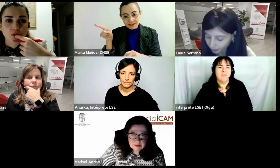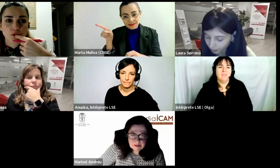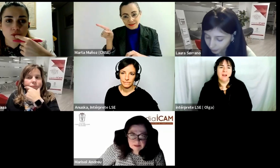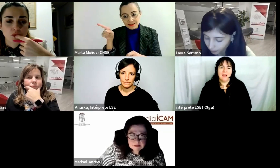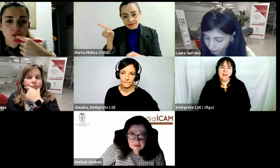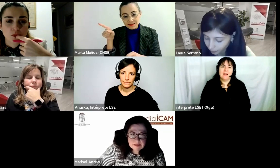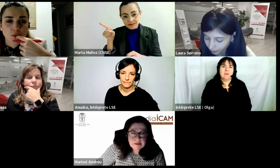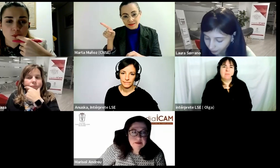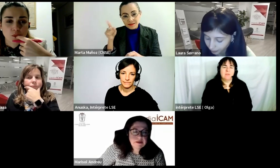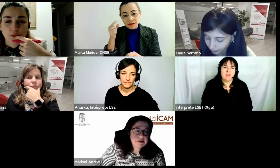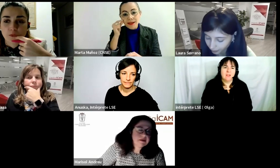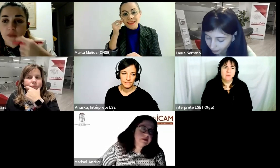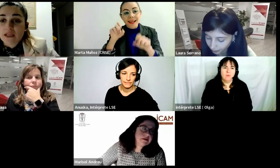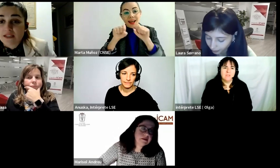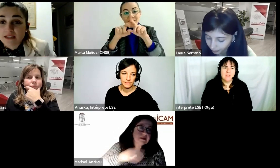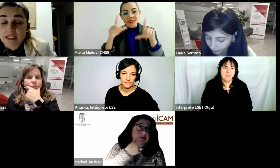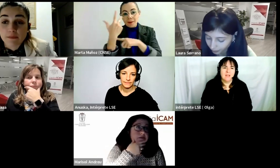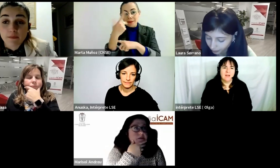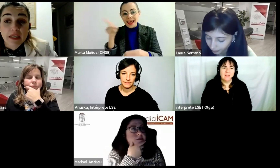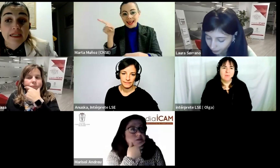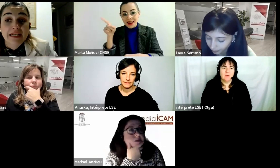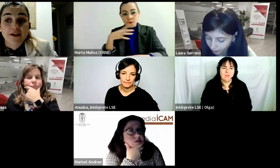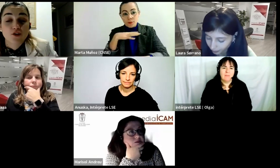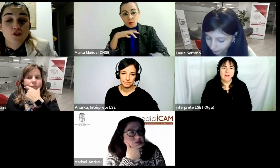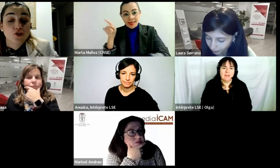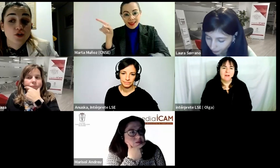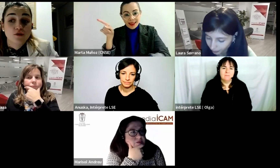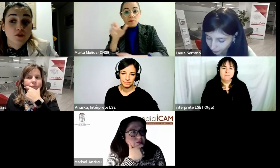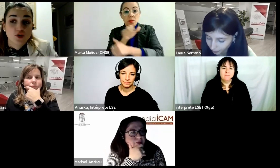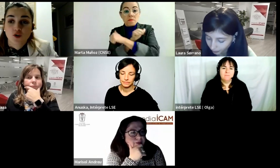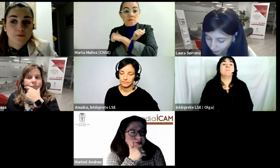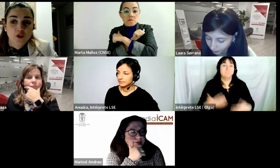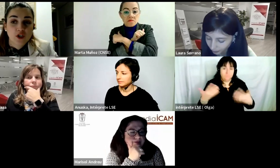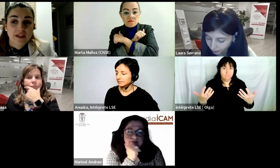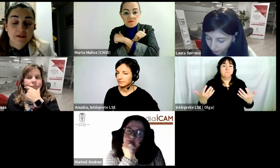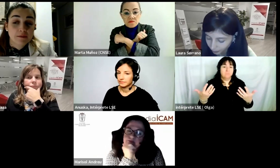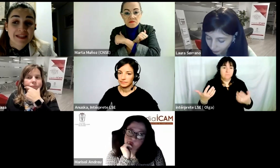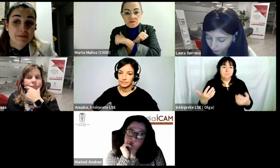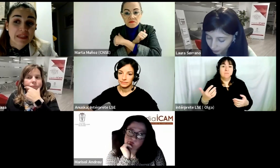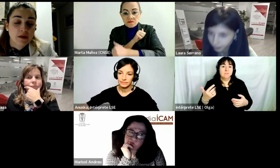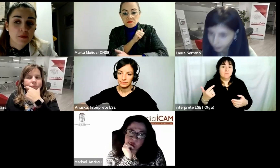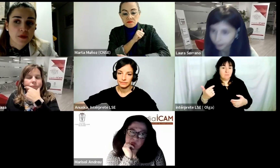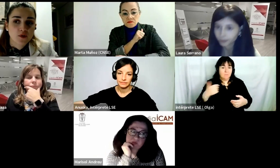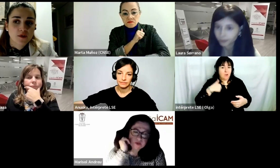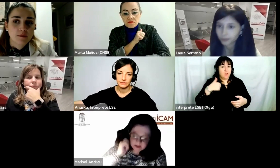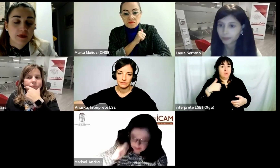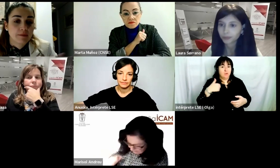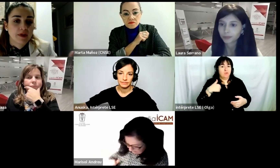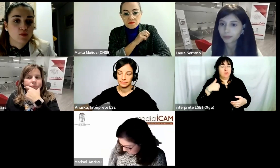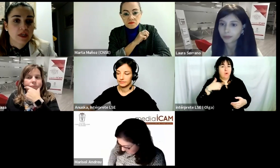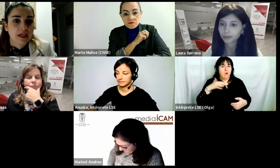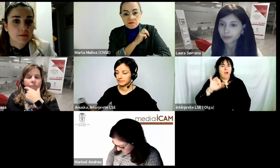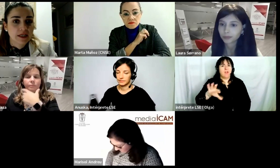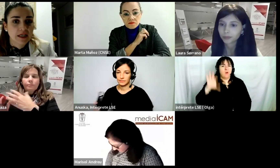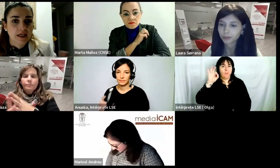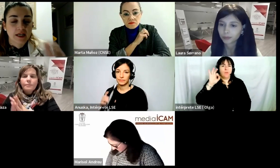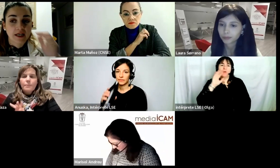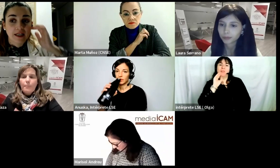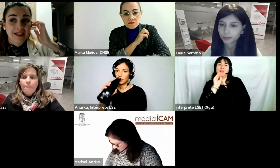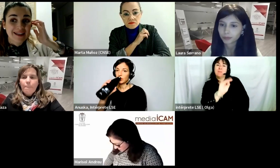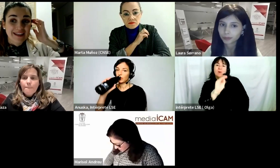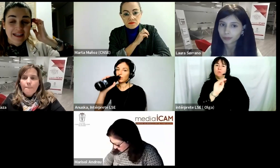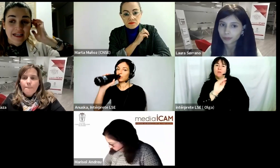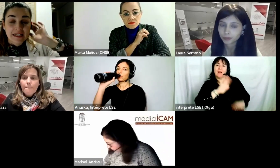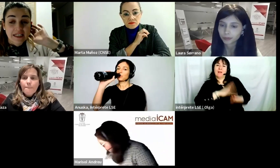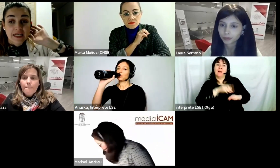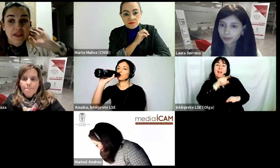Tiene que encenderla él la cámara, Patricia. Tú no puedes encenderla, te pregunta Claro, Marta. yo me da la opción de preguntarle